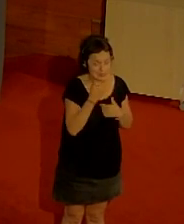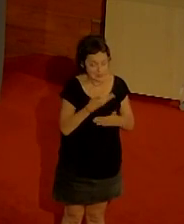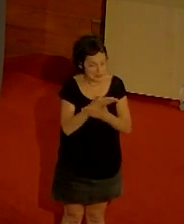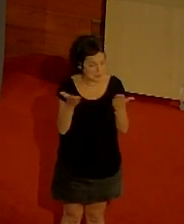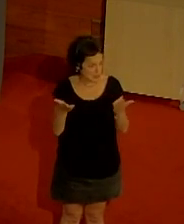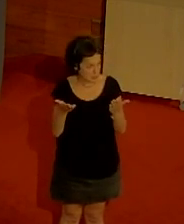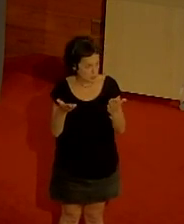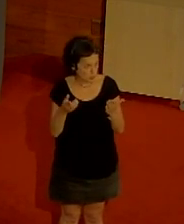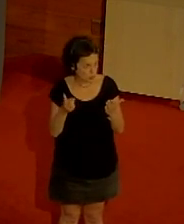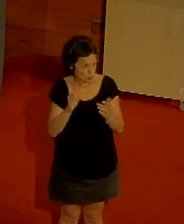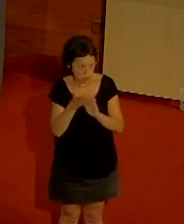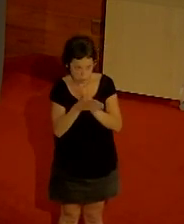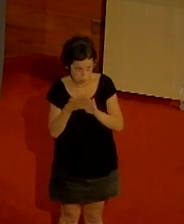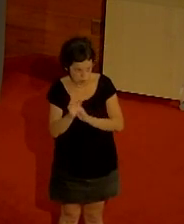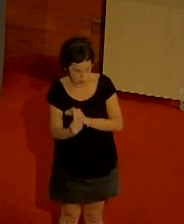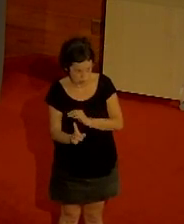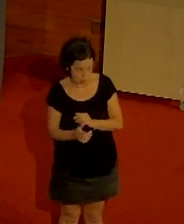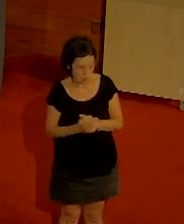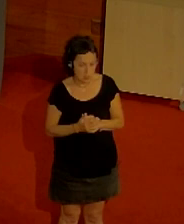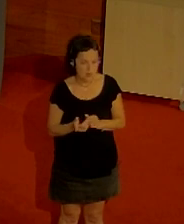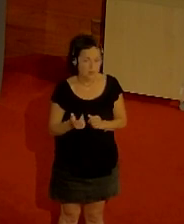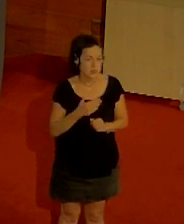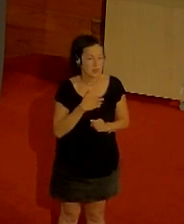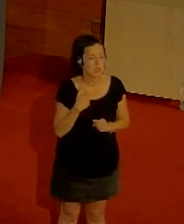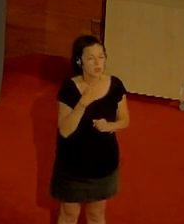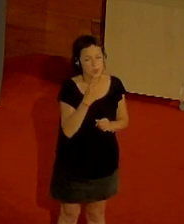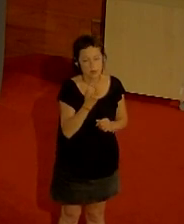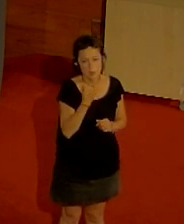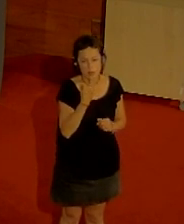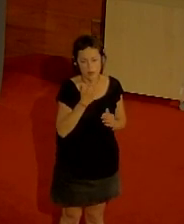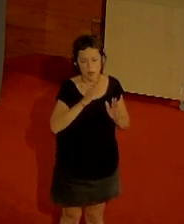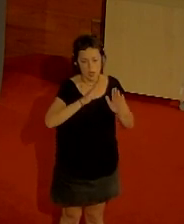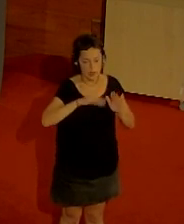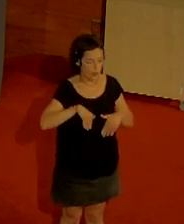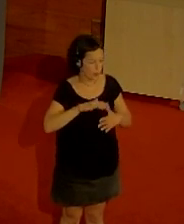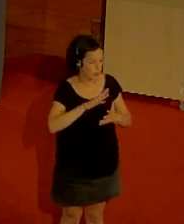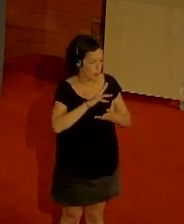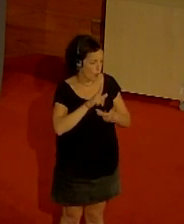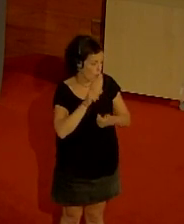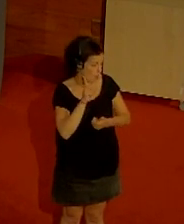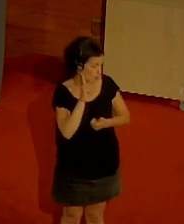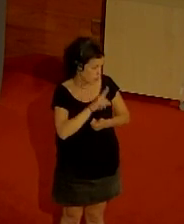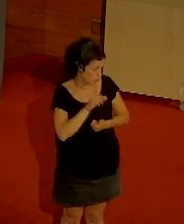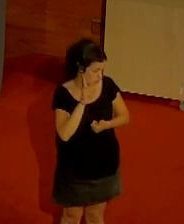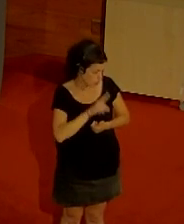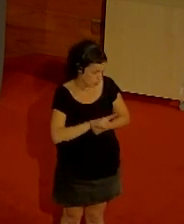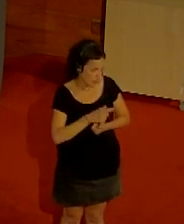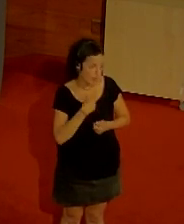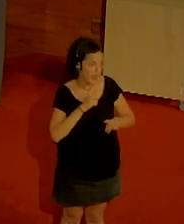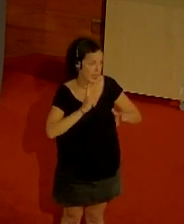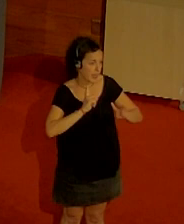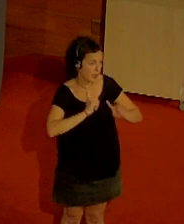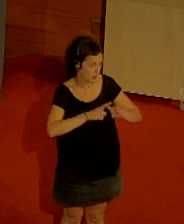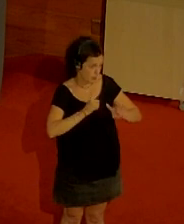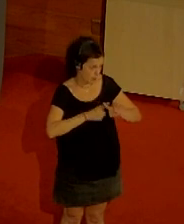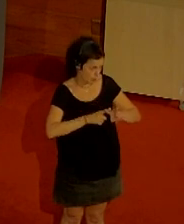Lo digo en el sentido de el último bulo racista de Vox. Bueno, pues